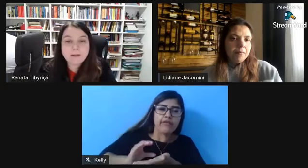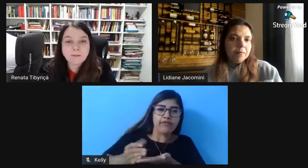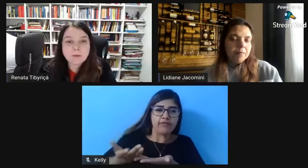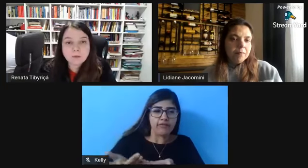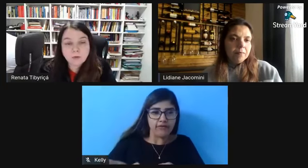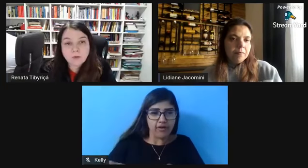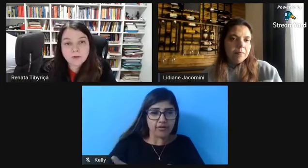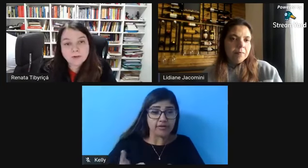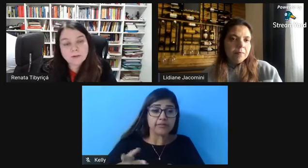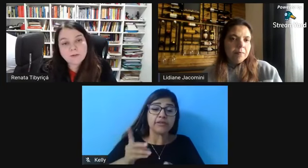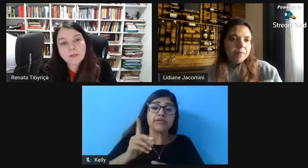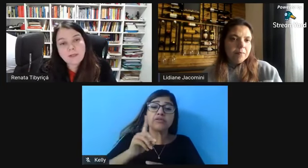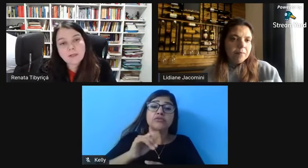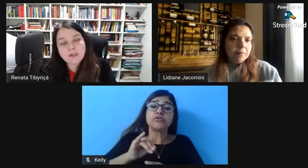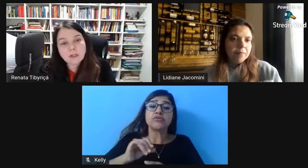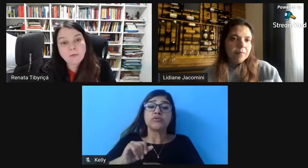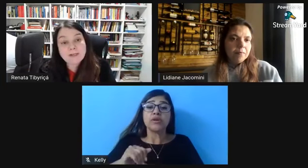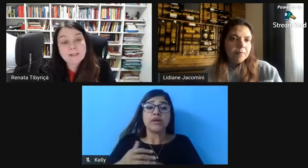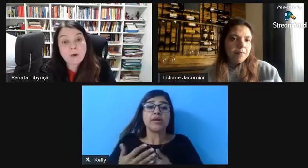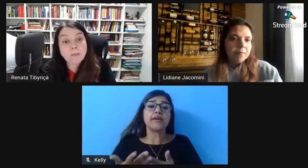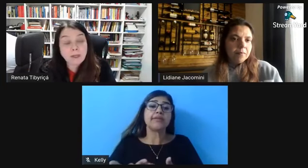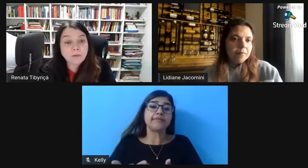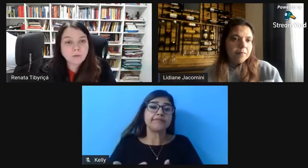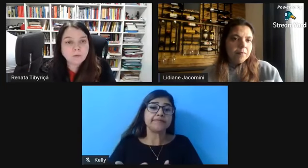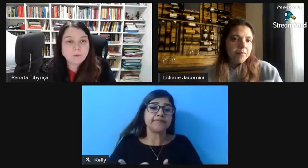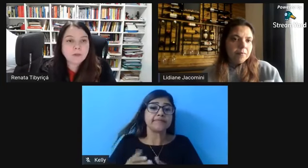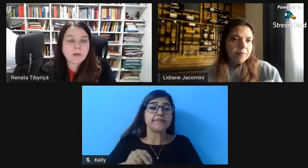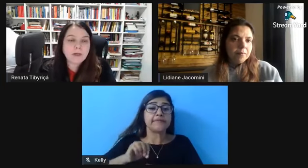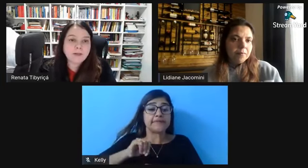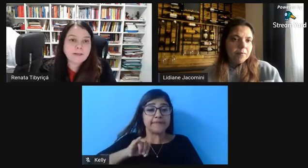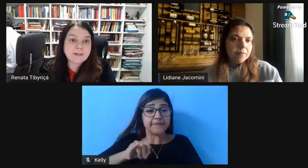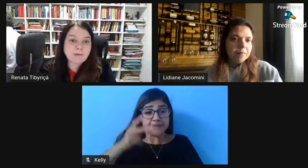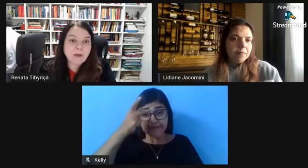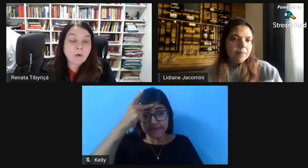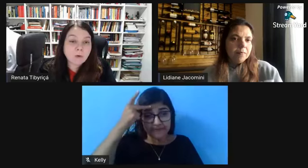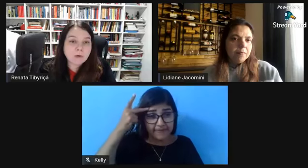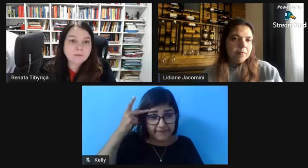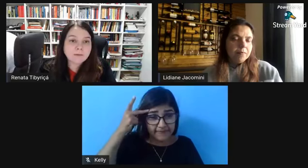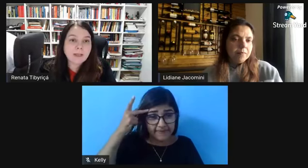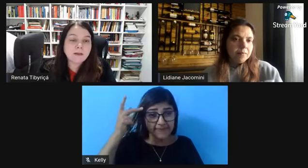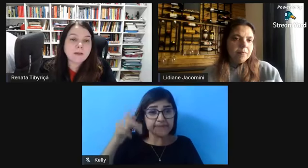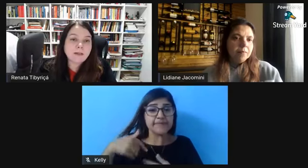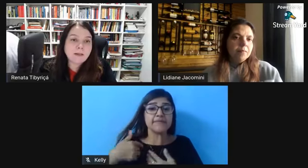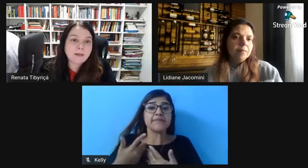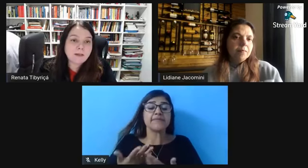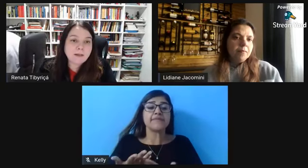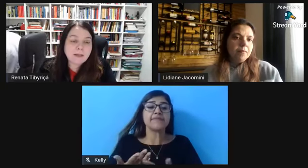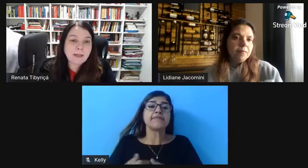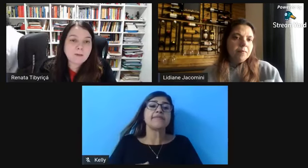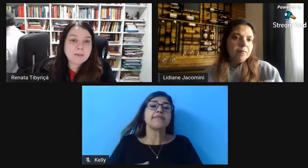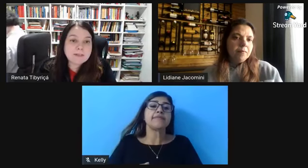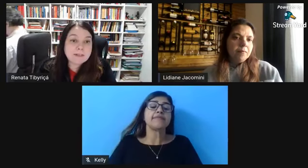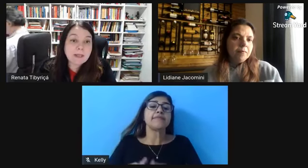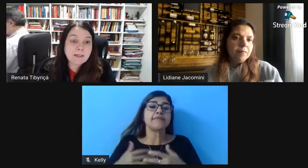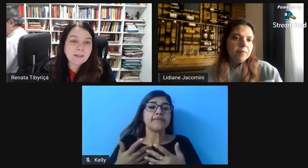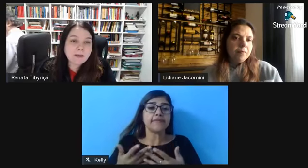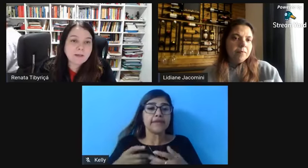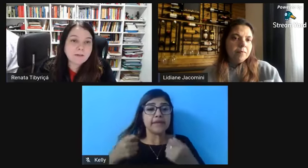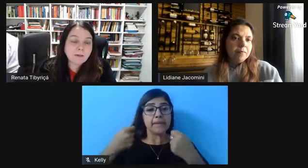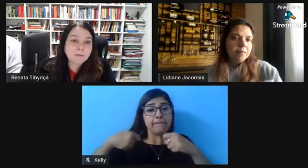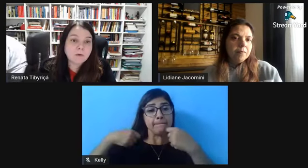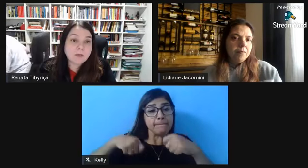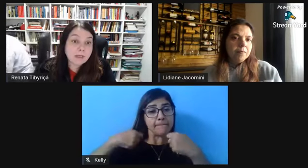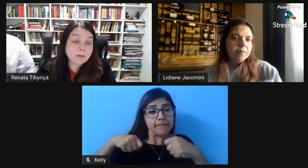data que a pessoa teria tido esse aumento desse valor, né? E ela